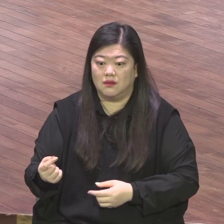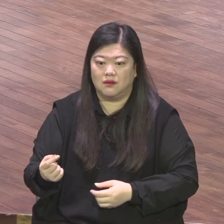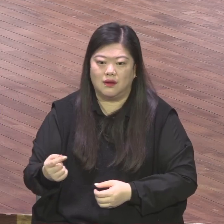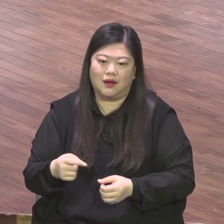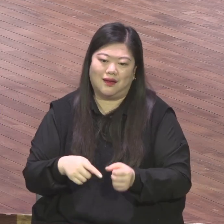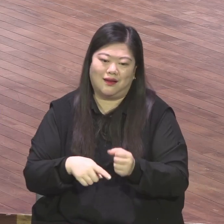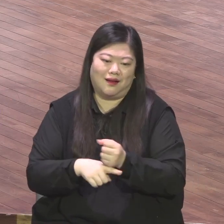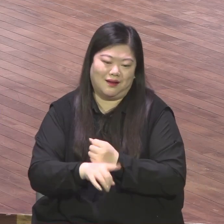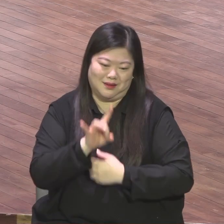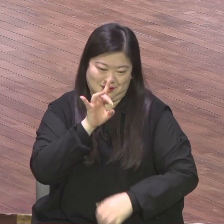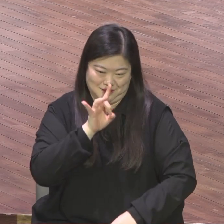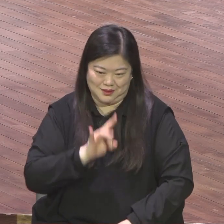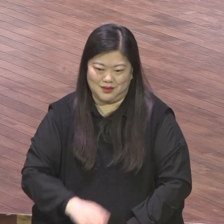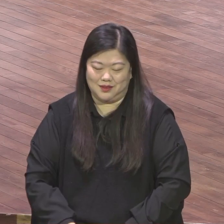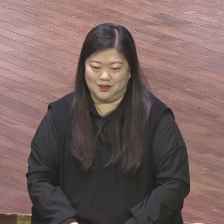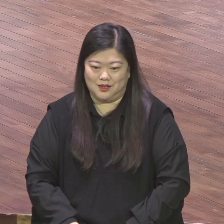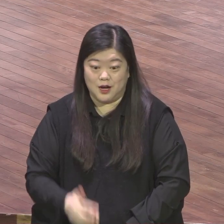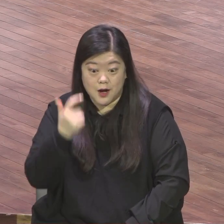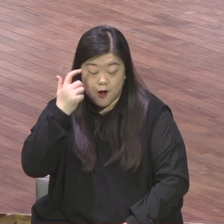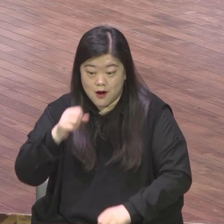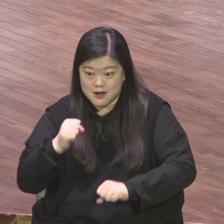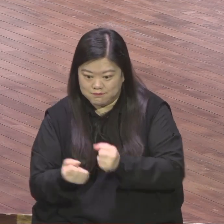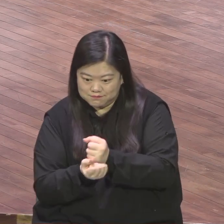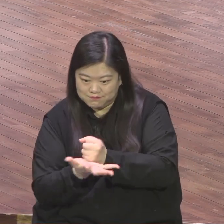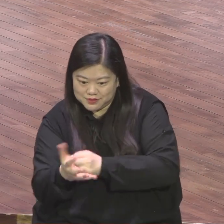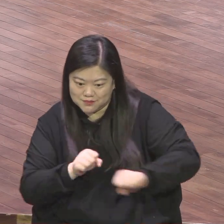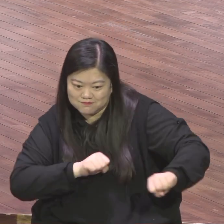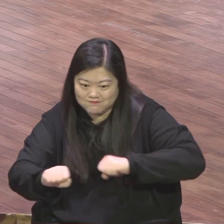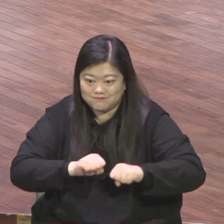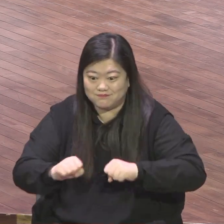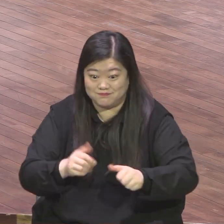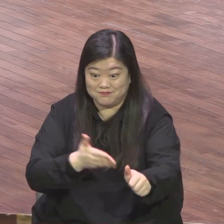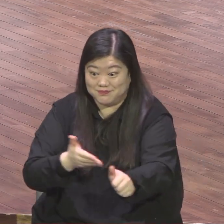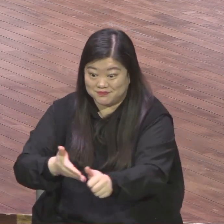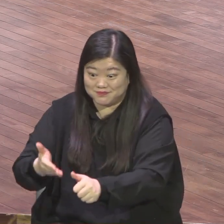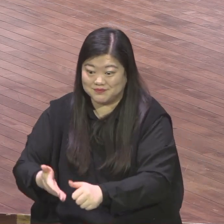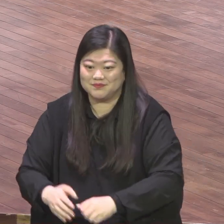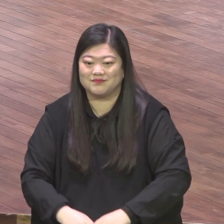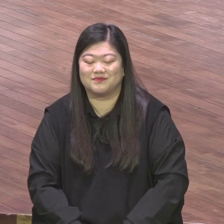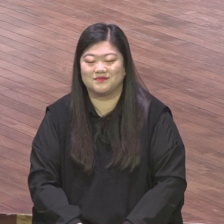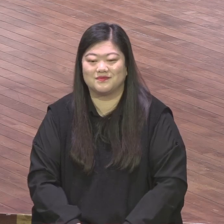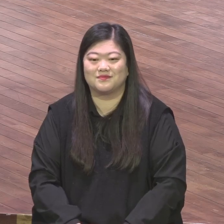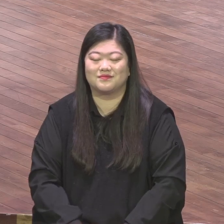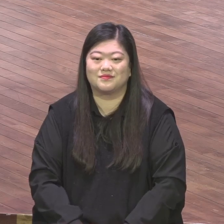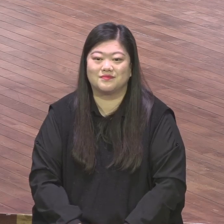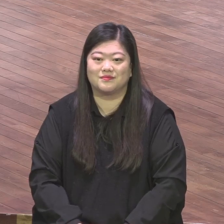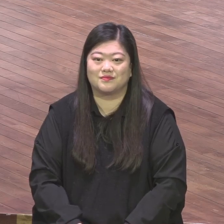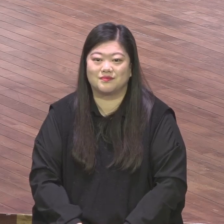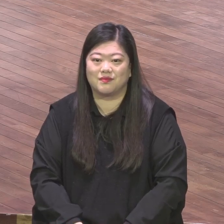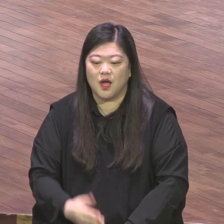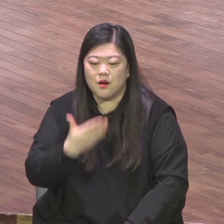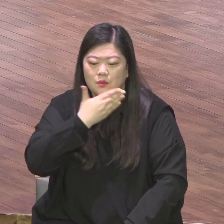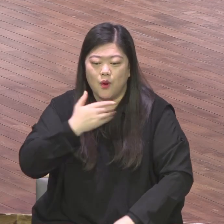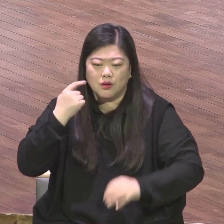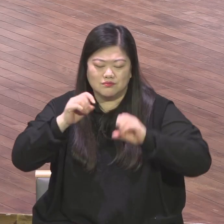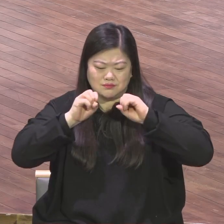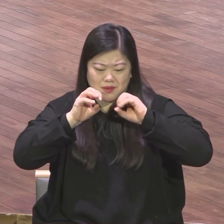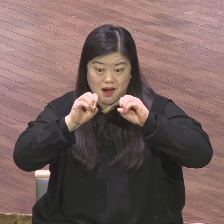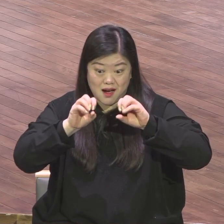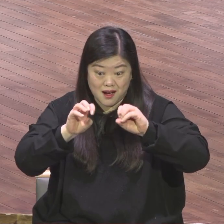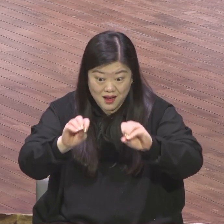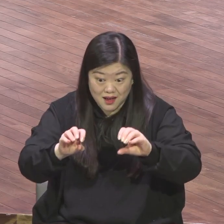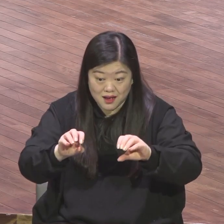무브먼트 일으키는 주역 되길 바랍니다. 지역 복음화를 위한 현장 사령관 역할을 감당한다는